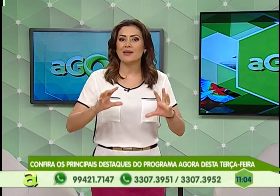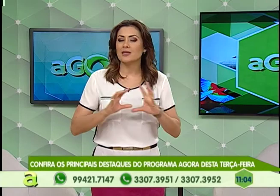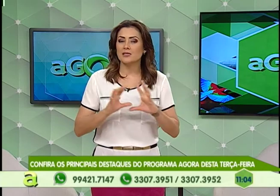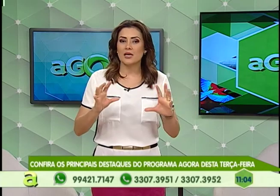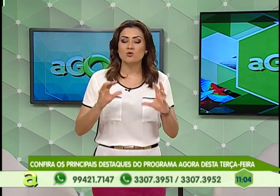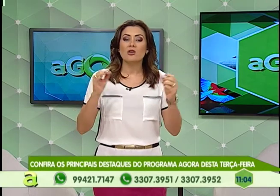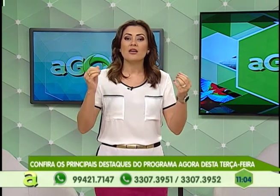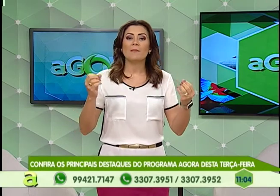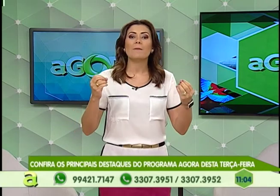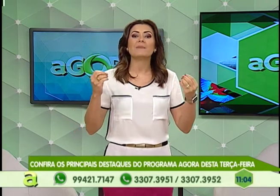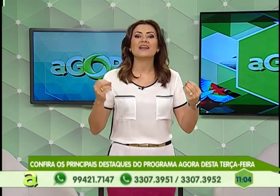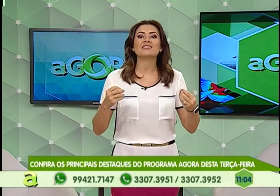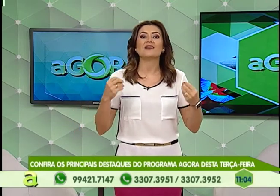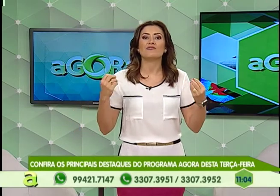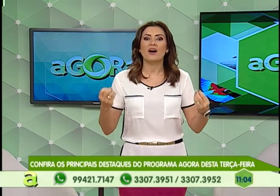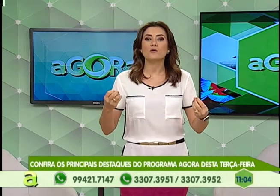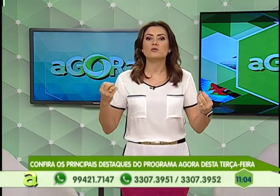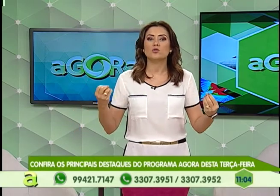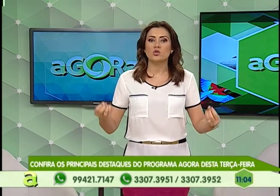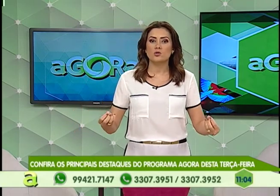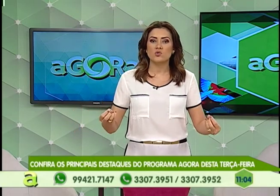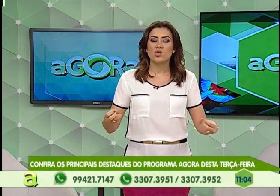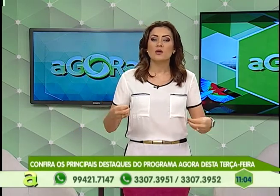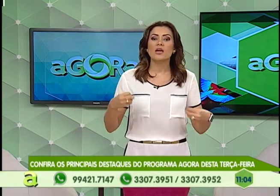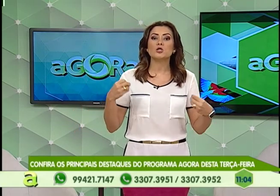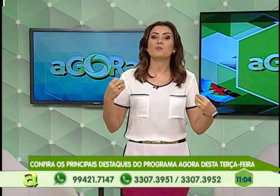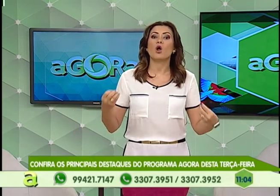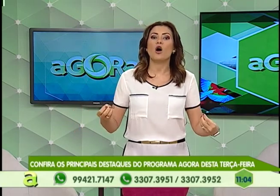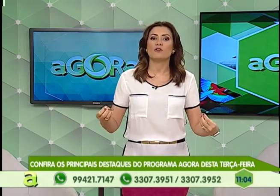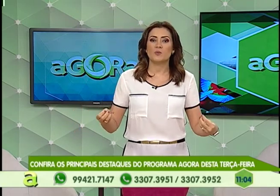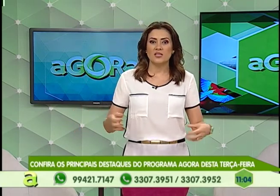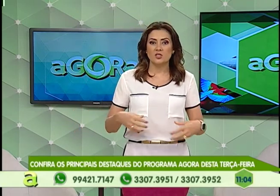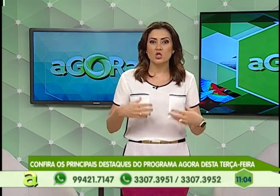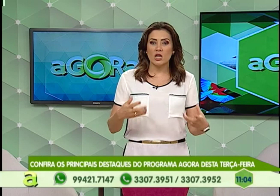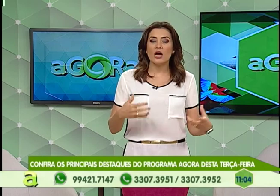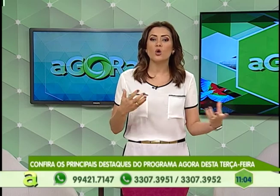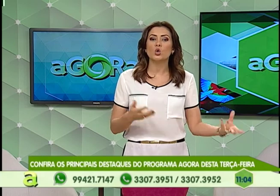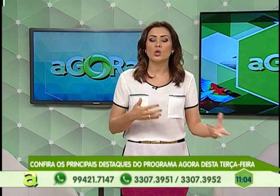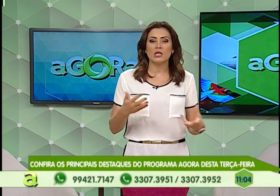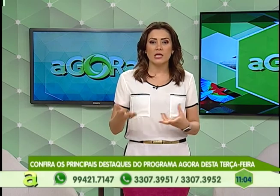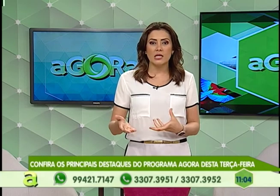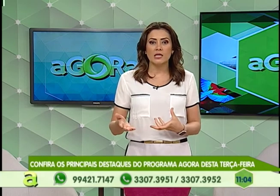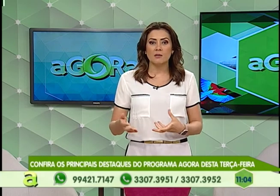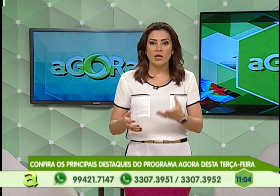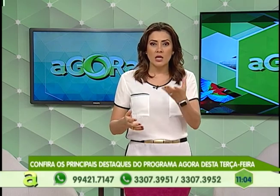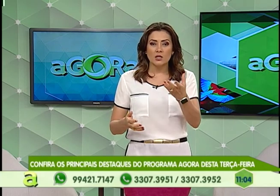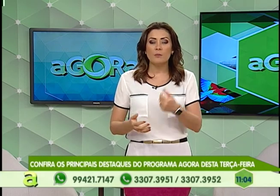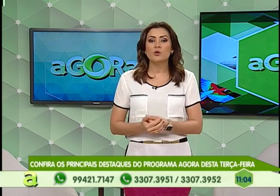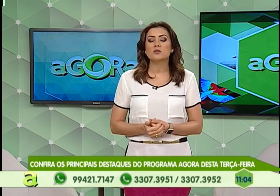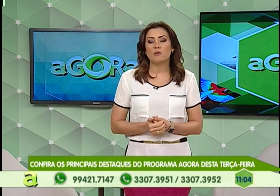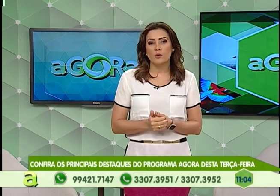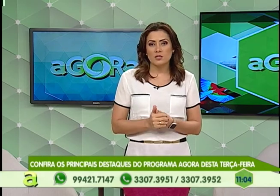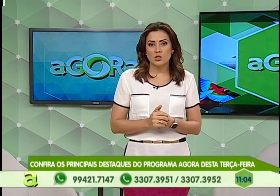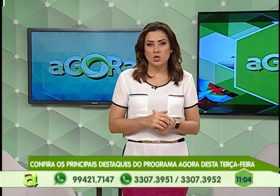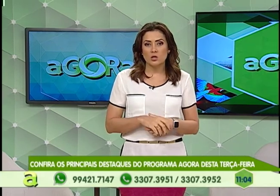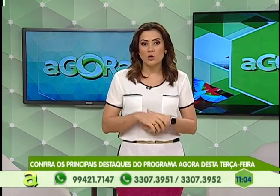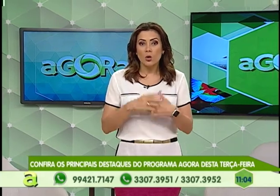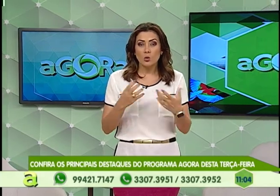mais acesso, que é pra preservar os indícios e as provas pra que se chegue à autoria daquele crime. Então é por isso que a polícia está chegando com